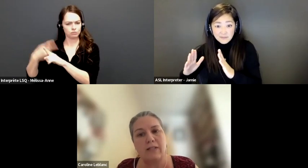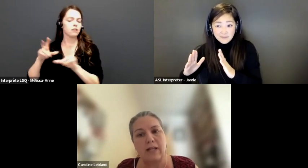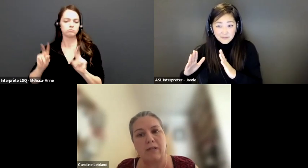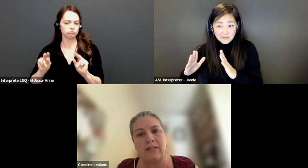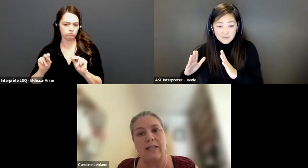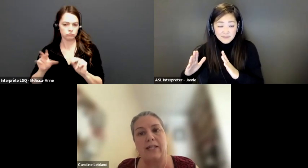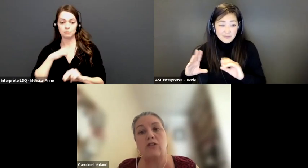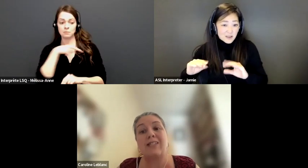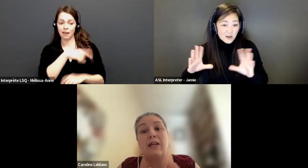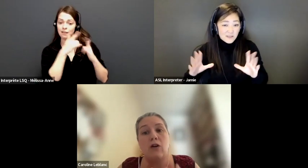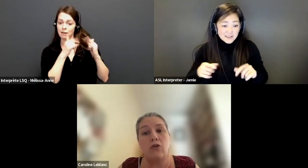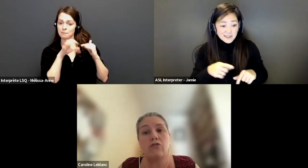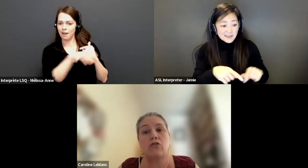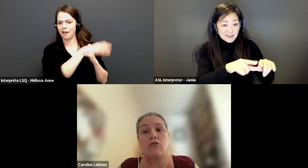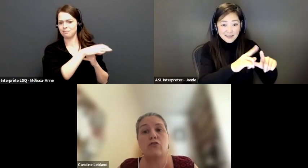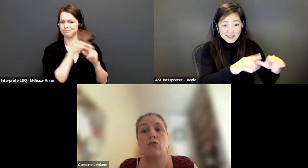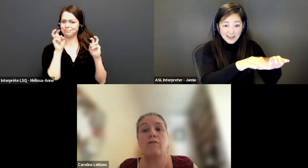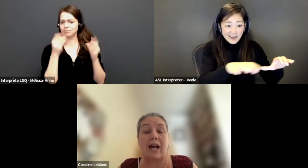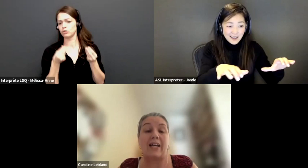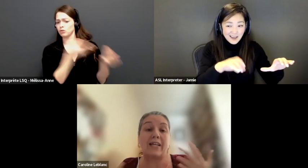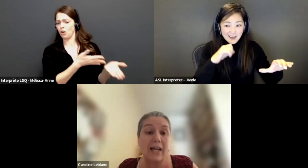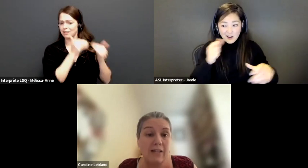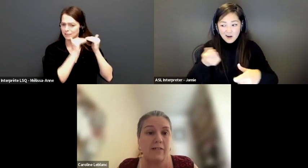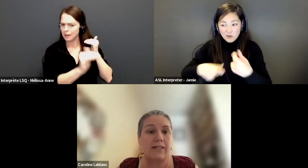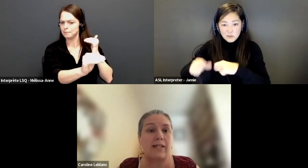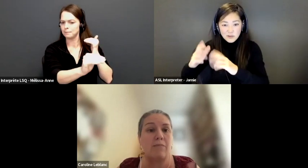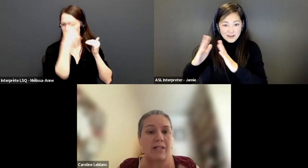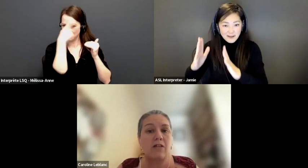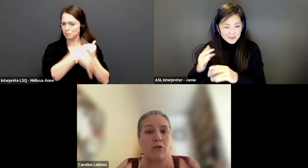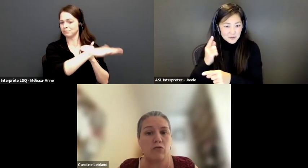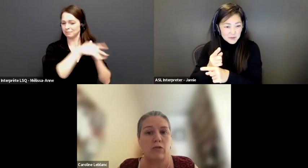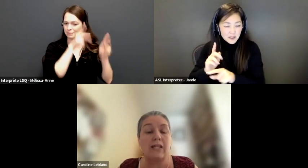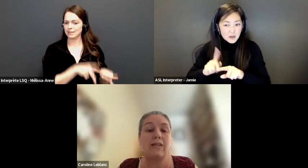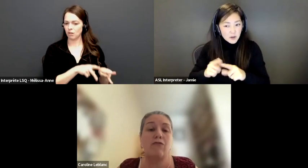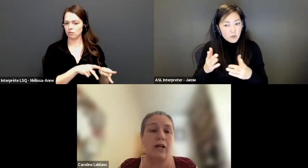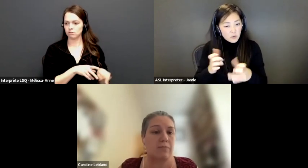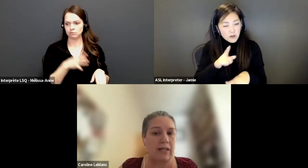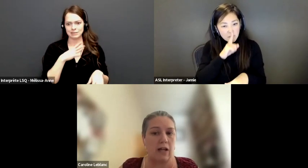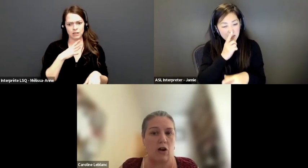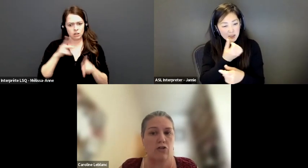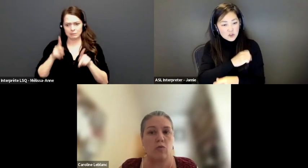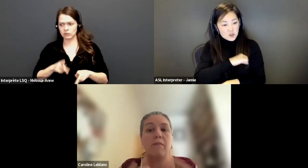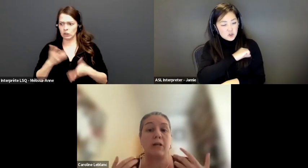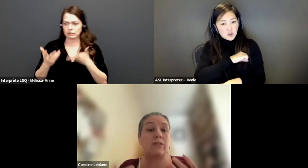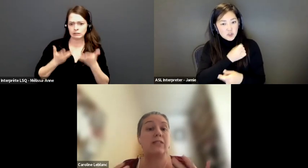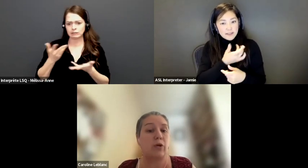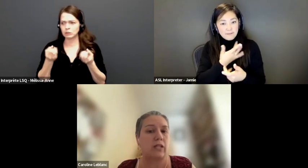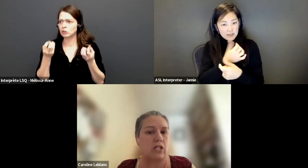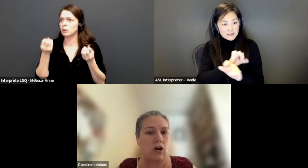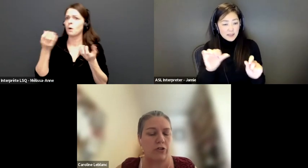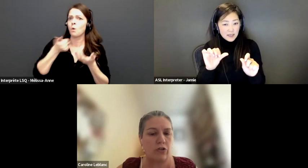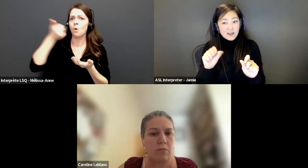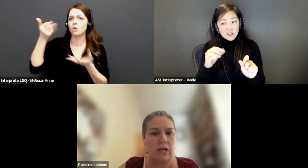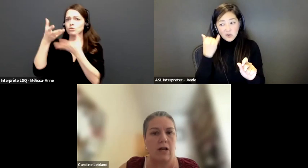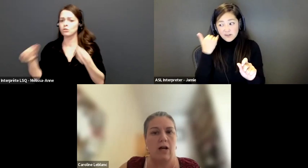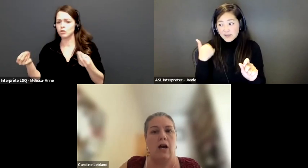assurent une stabilité et que c'est une solution vers laquelle certaines personnes vont se tourner, qu'il faut respecter leur choix, mais aussi protéger